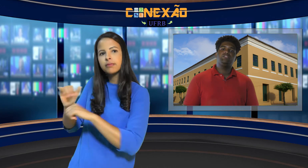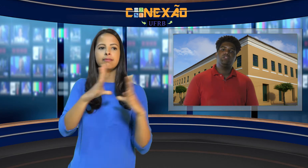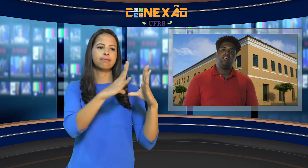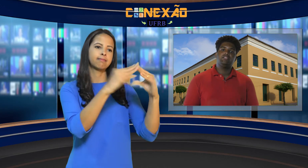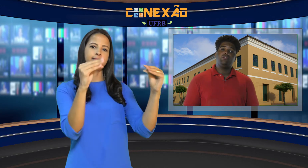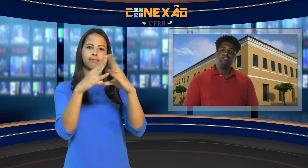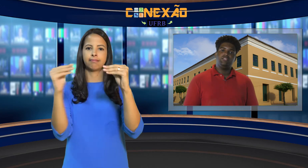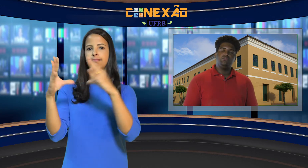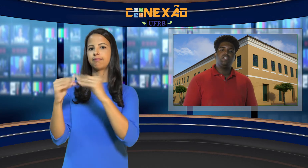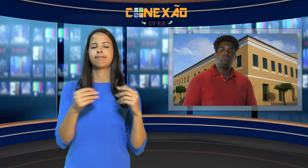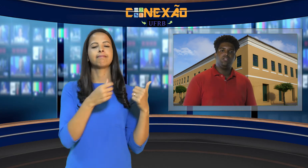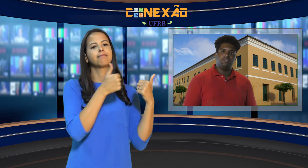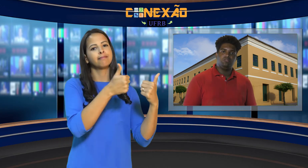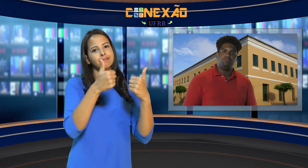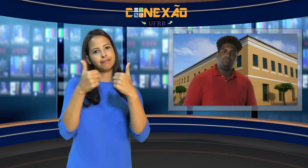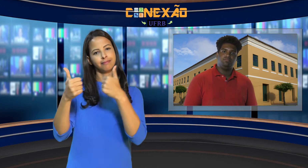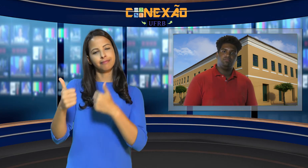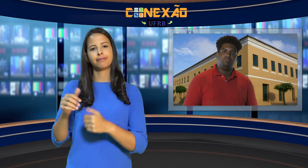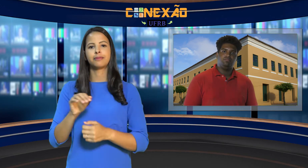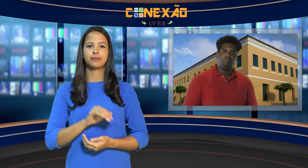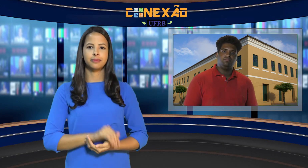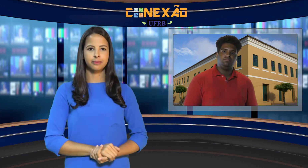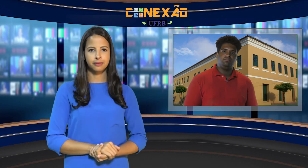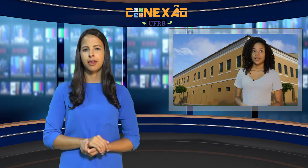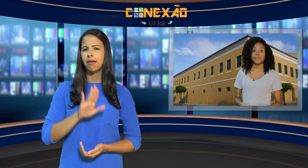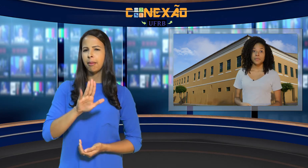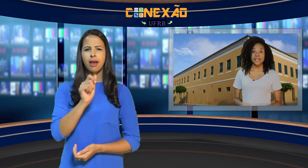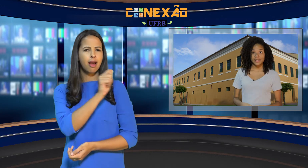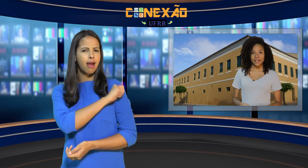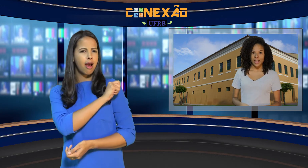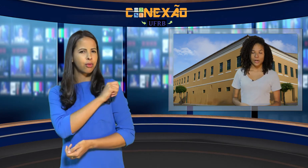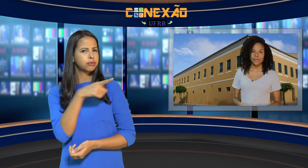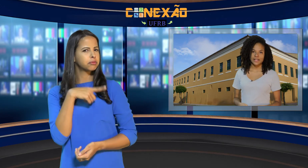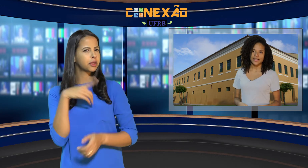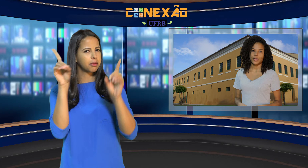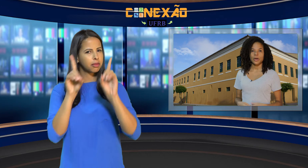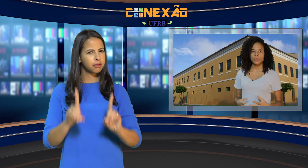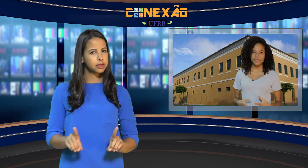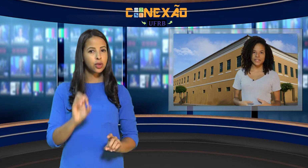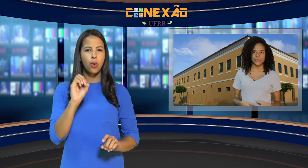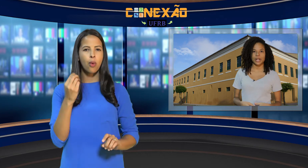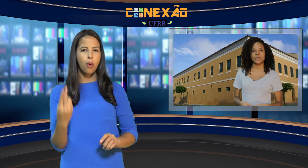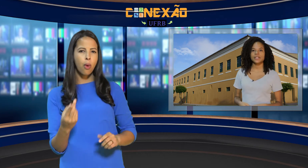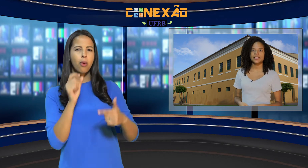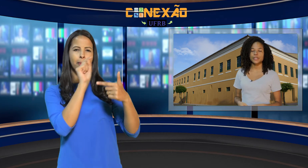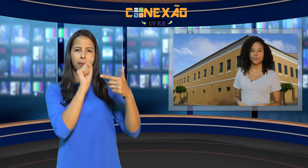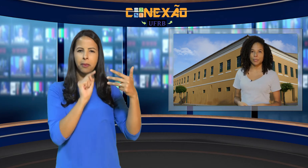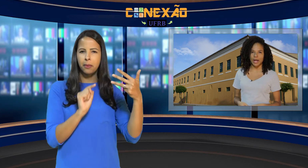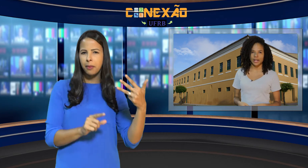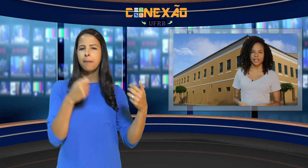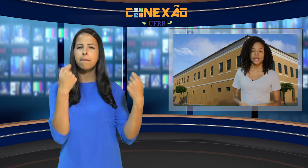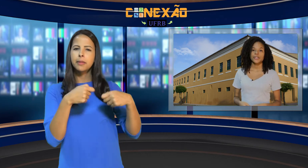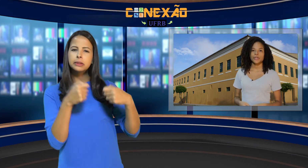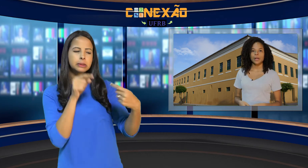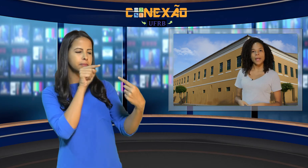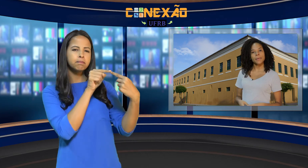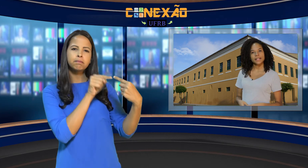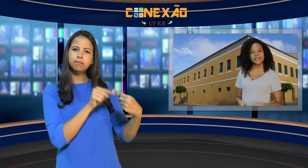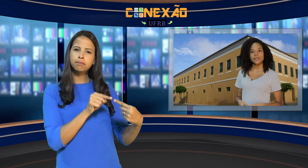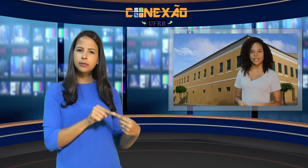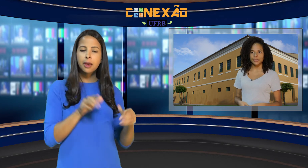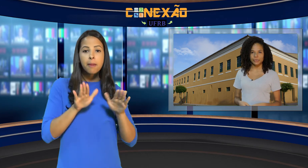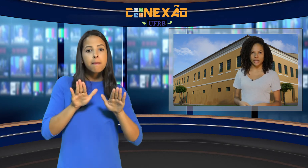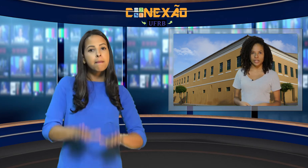políticas relacionadas ao ensino de graduação. E fomos até lá conversar com a professora Rosineide Mubarak sobre